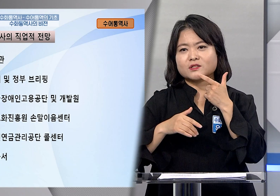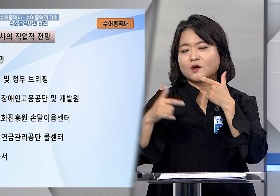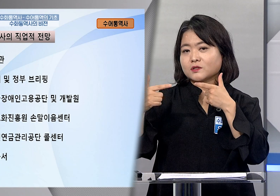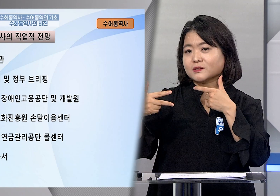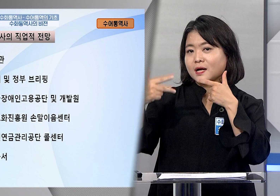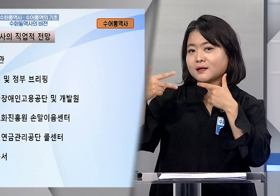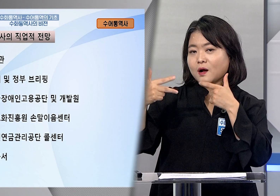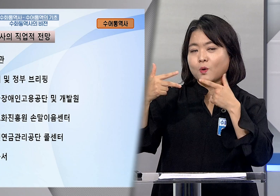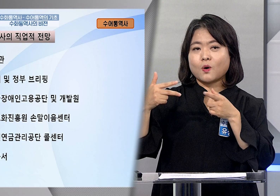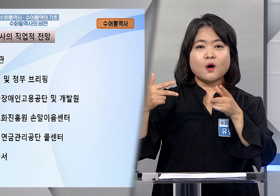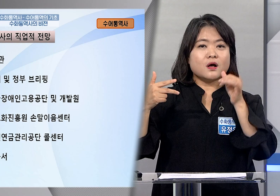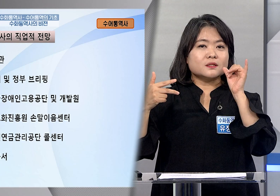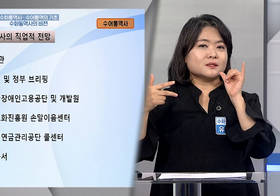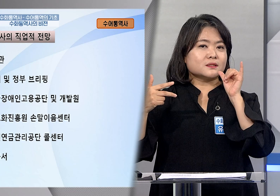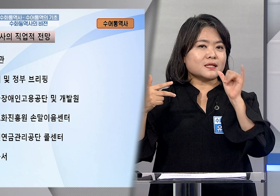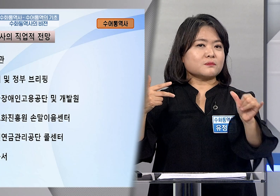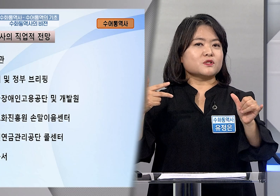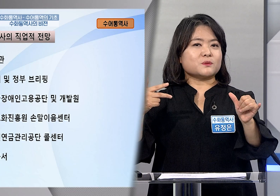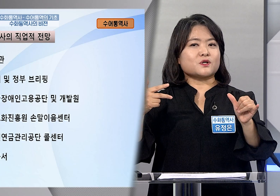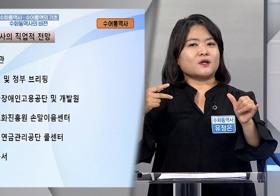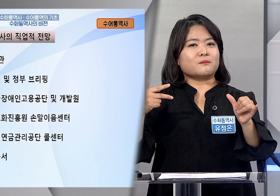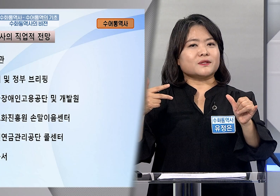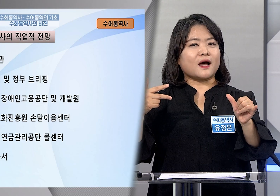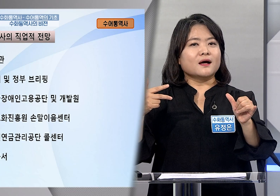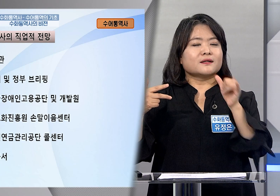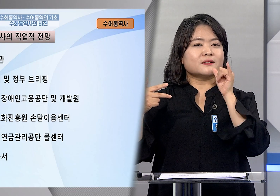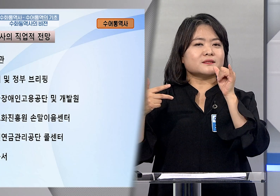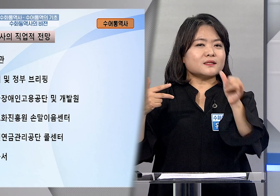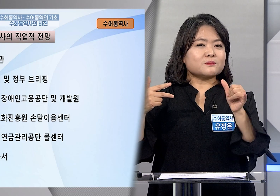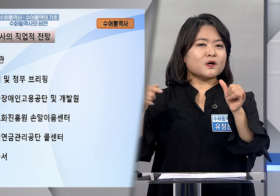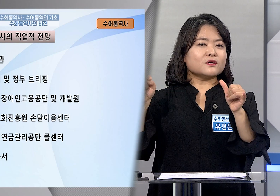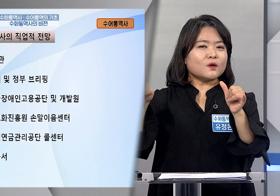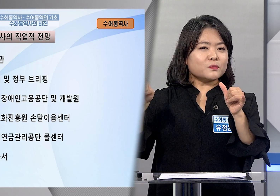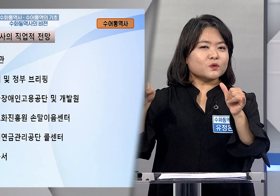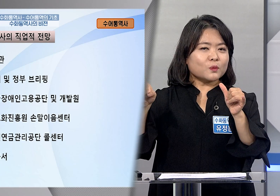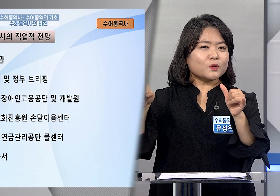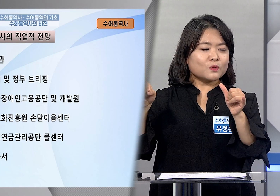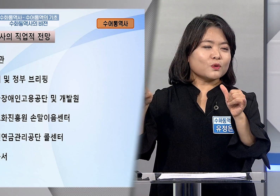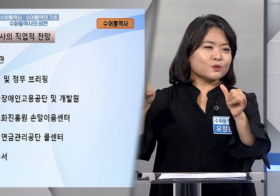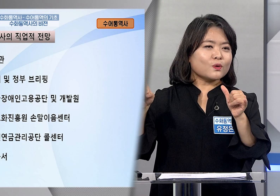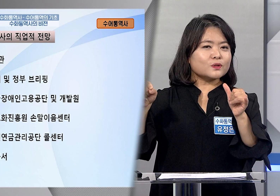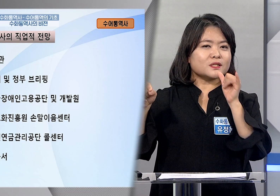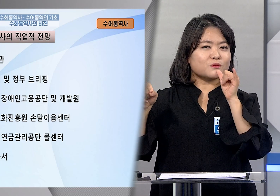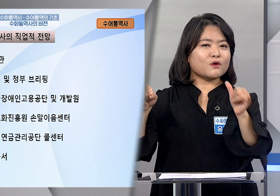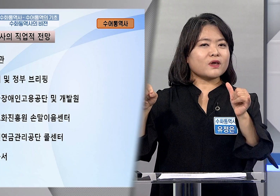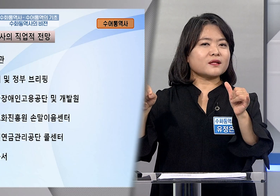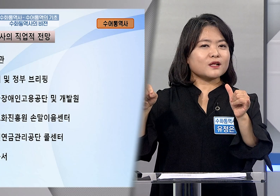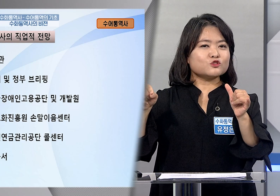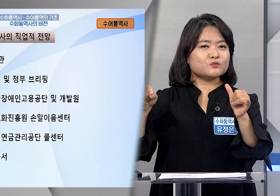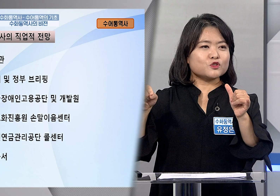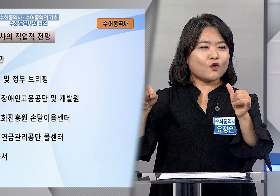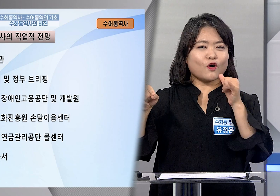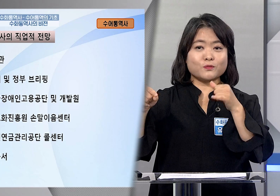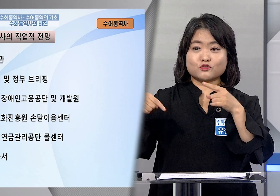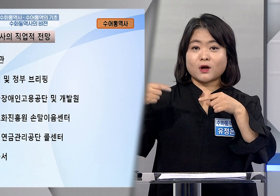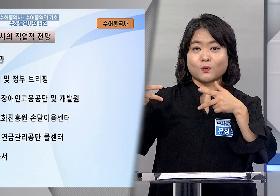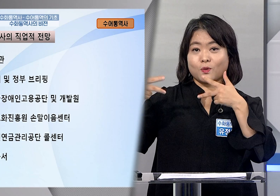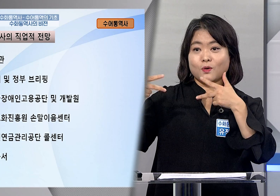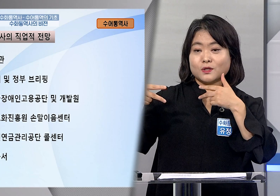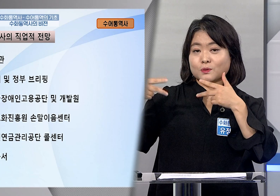여기서 영상을 하고 짜장면집에 전화합니다. 그래서 짜장면 몇 동 몇 호 몇 호로 짜장면 몇 개 갖다 주십시오 하면 수화로 이제